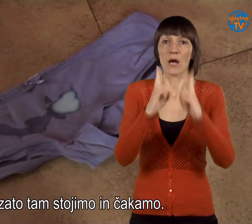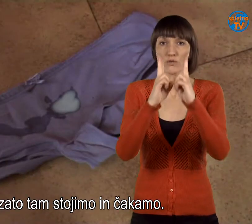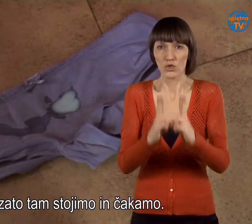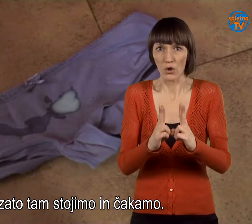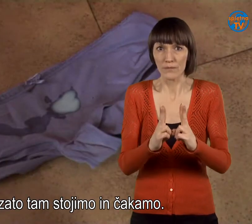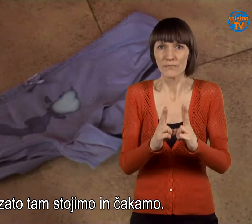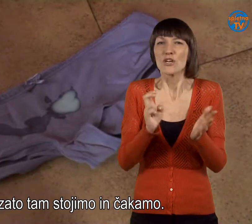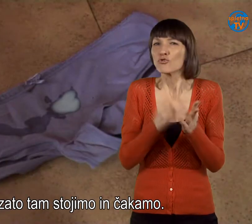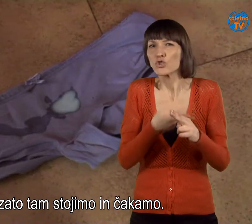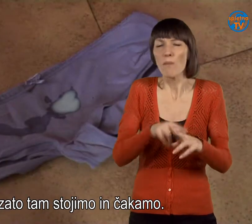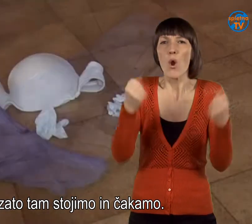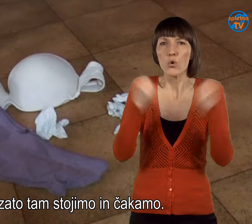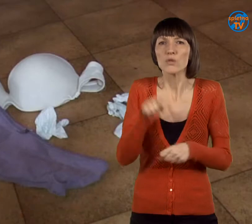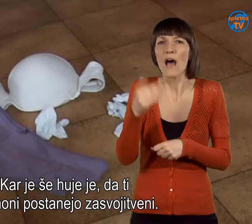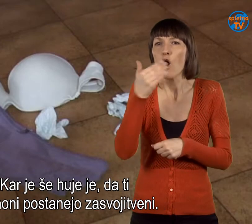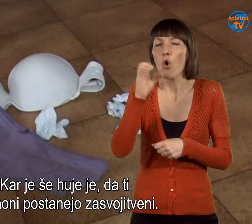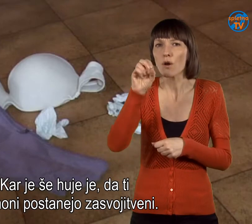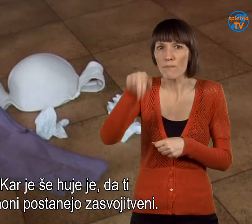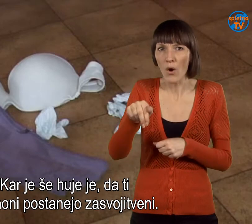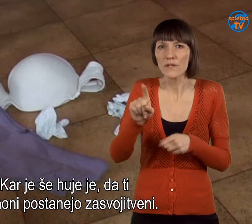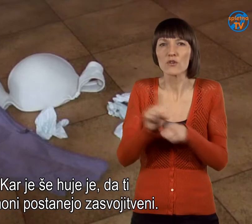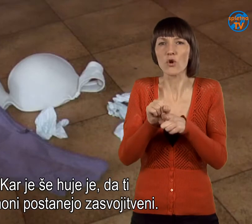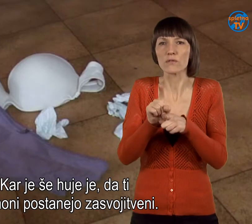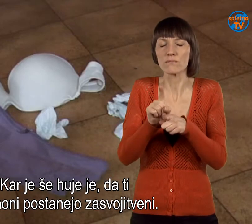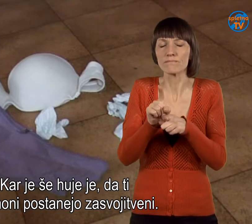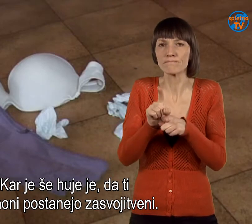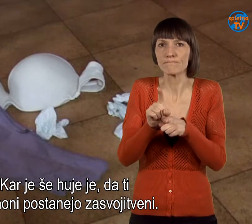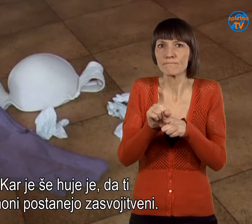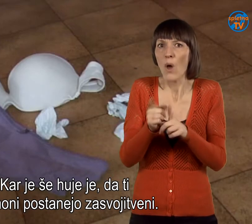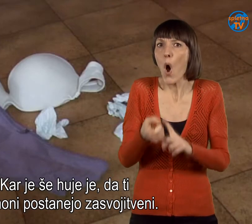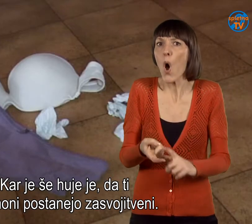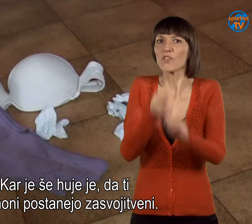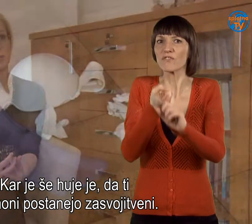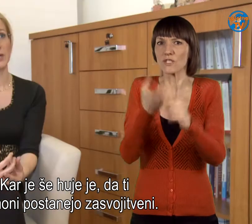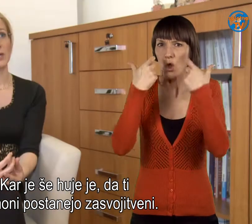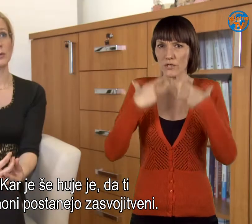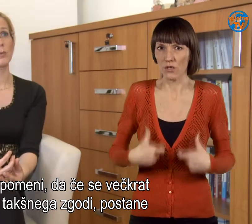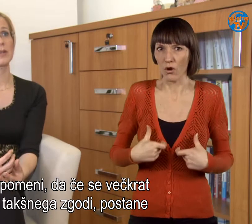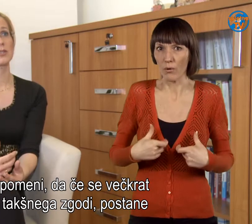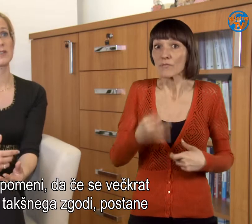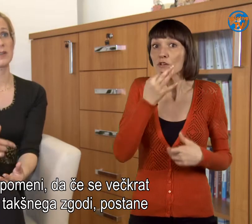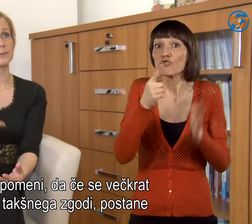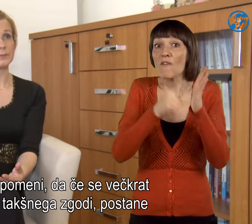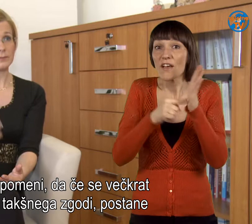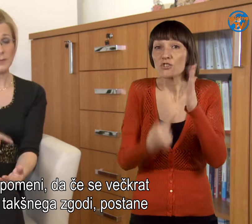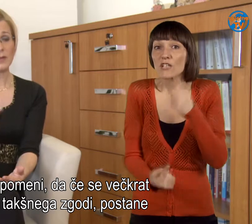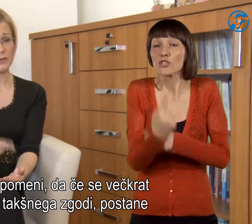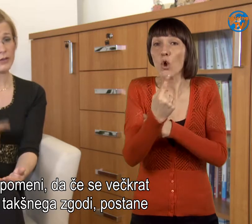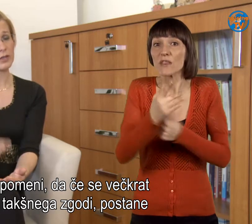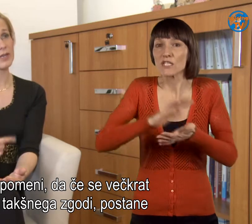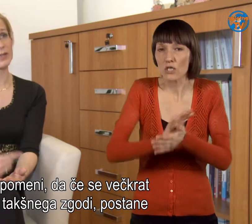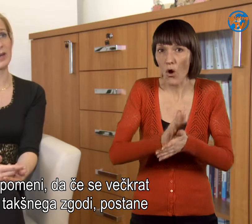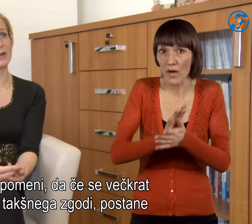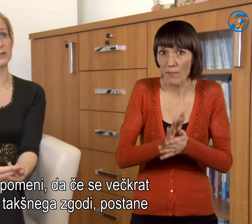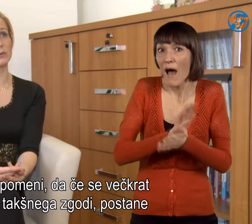da zato tam stojimo ali čakamo. In kar je še huj, ti hormoni postanejo zasvojitveni. To pomeni, da če se